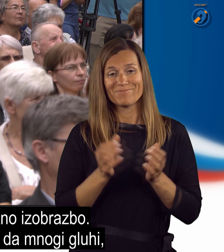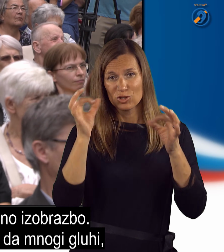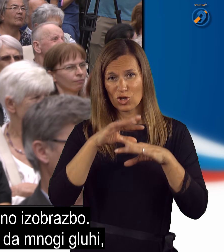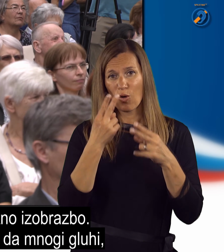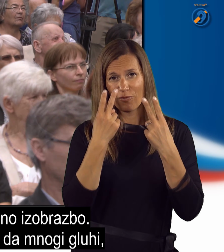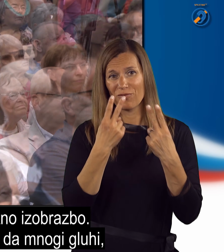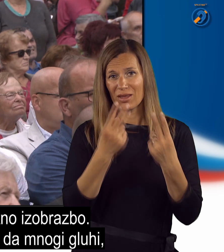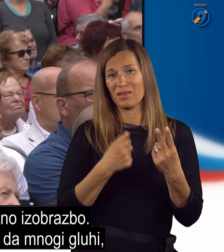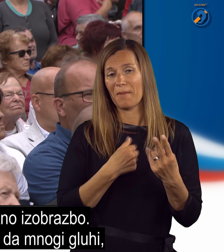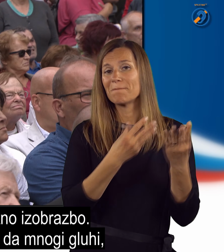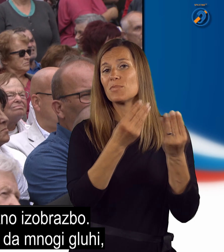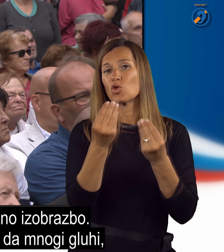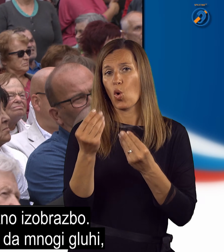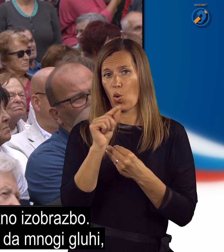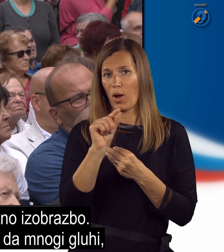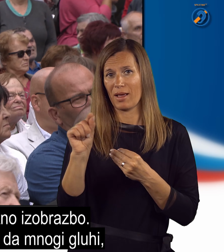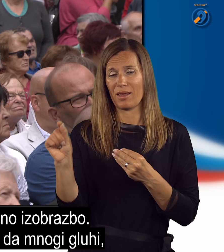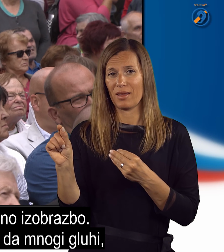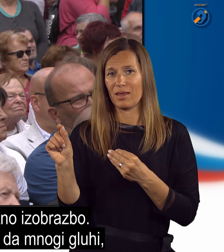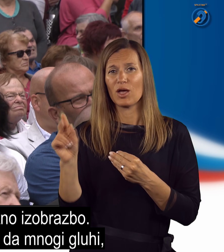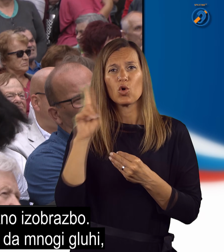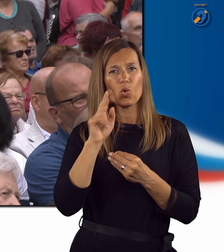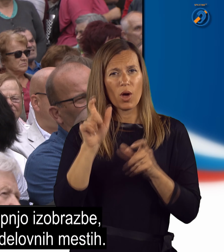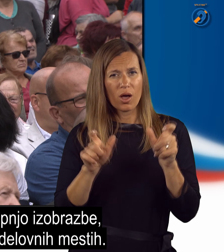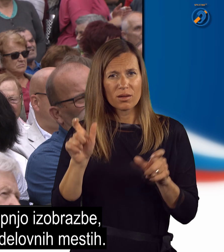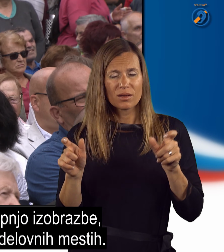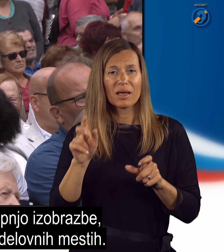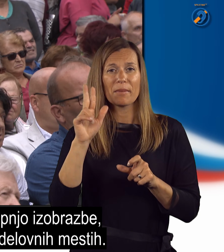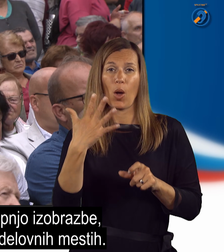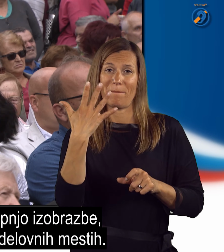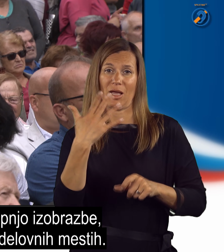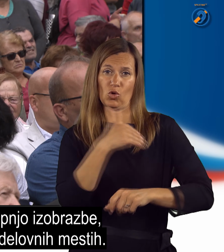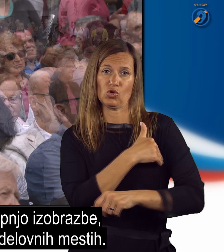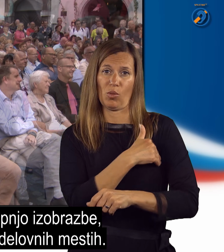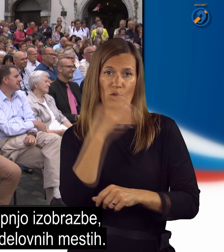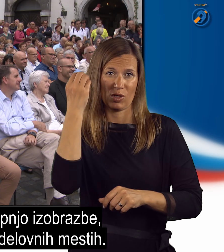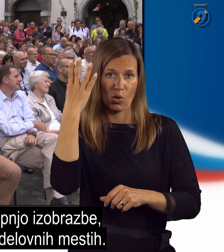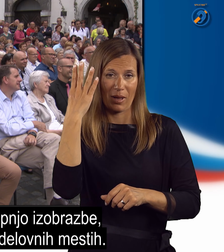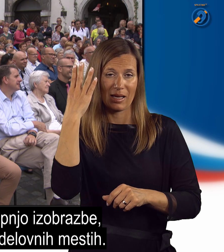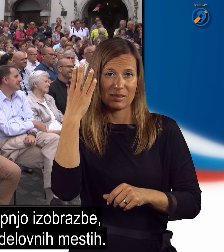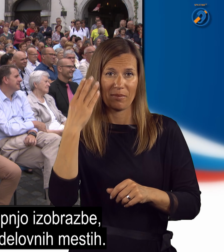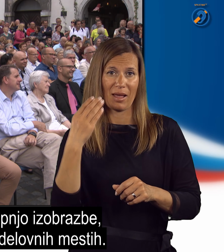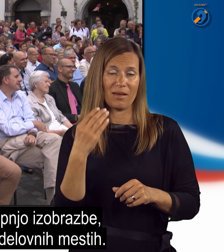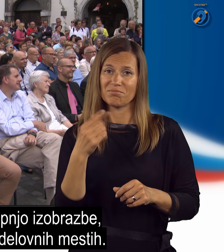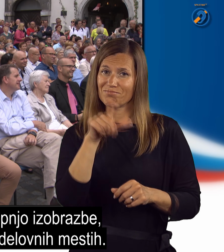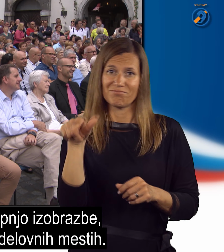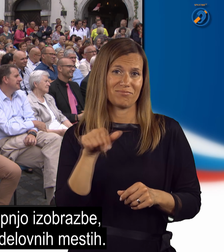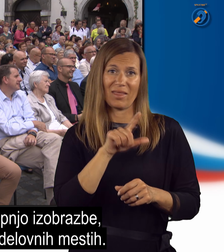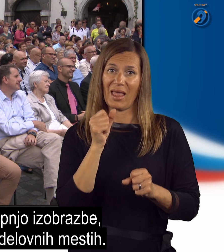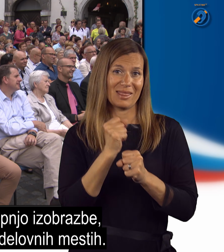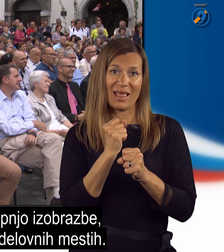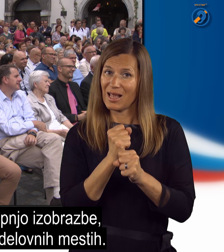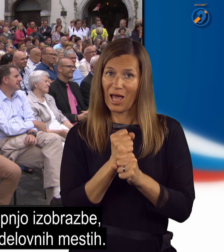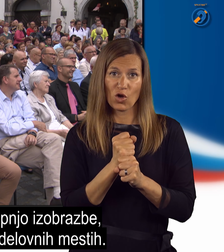Žal ugotavljamo, da mnogi gluhi, ki imajo peto stopnjo izobrazbe, ne delajo na